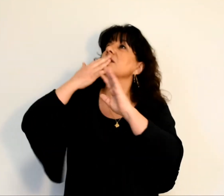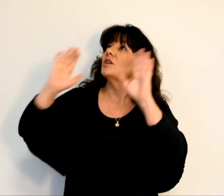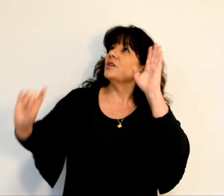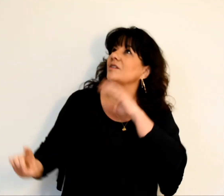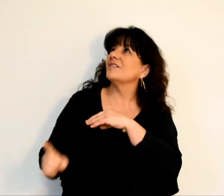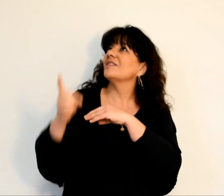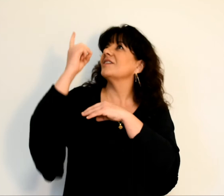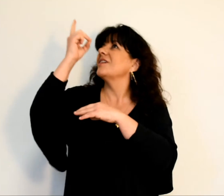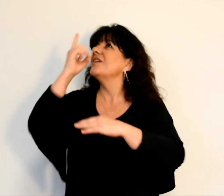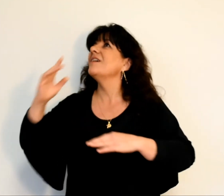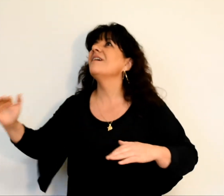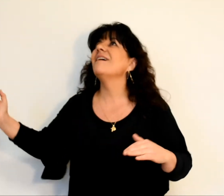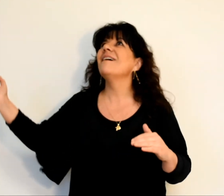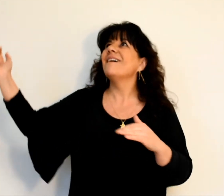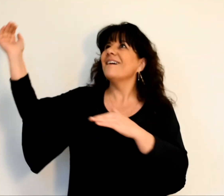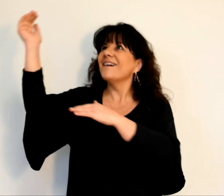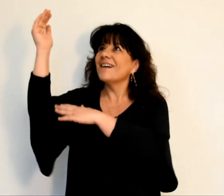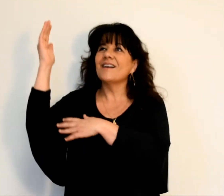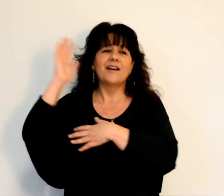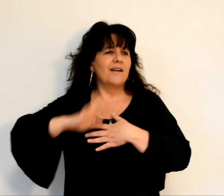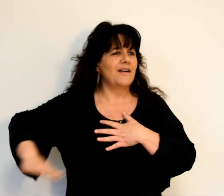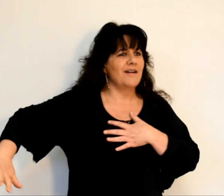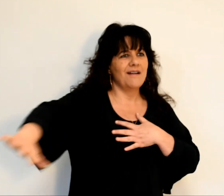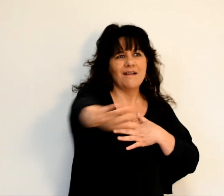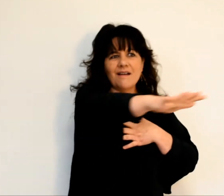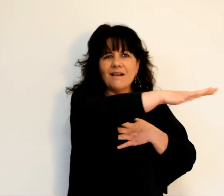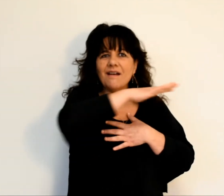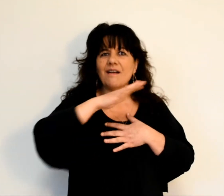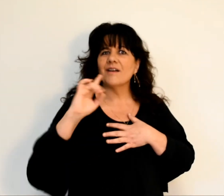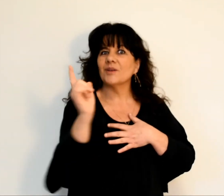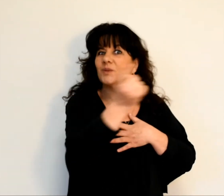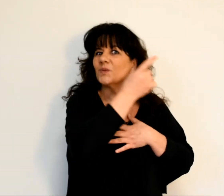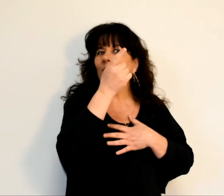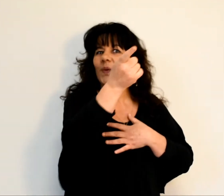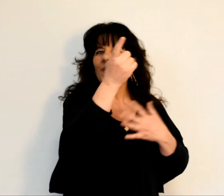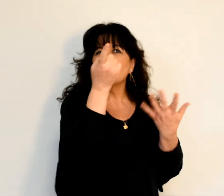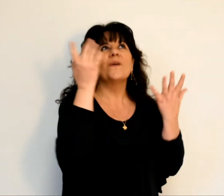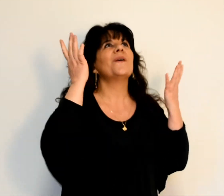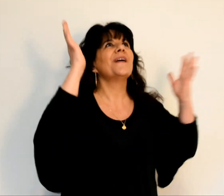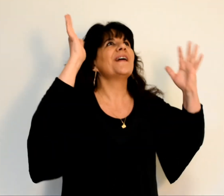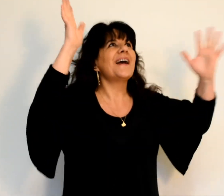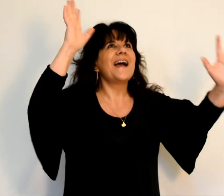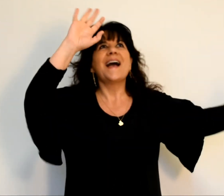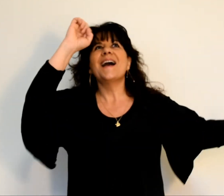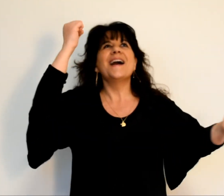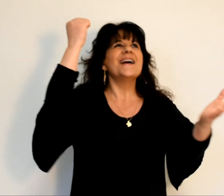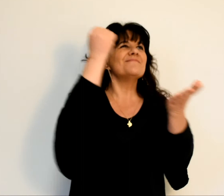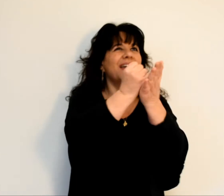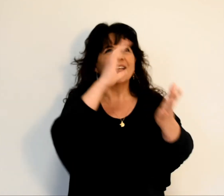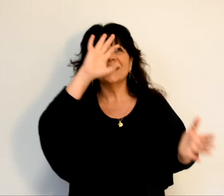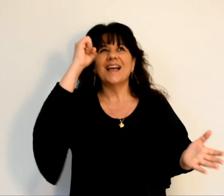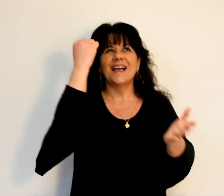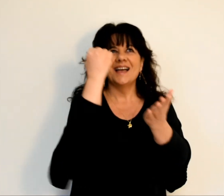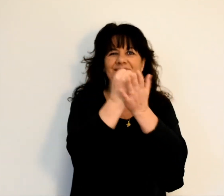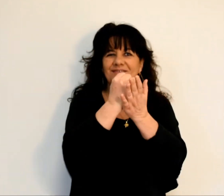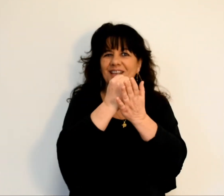« Amen, Amen ». Puis ils s'inclinèrent et se prosternèrent devant le Seigneur,